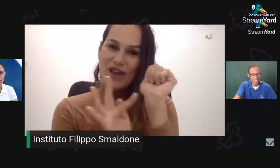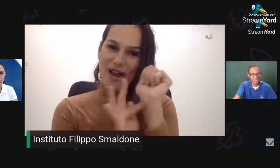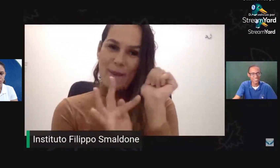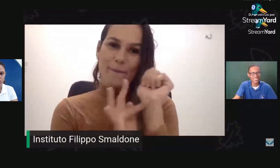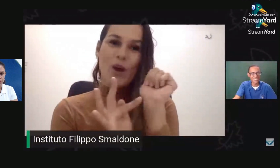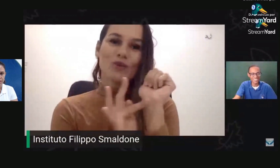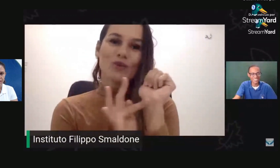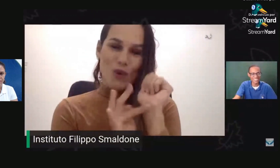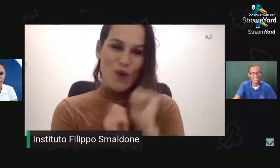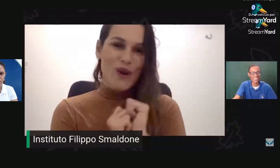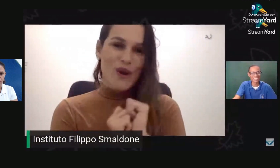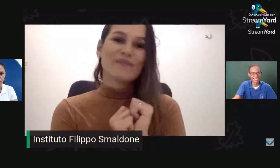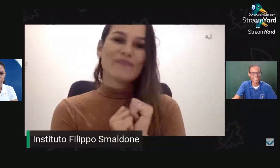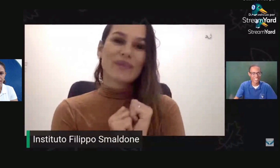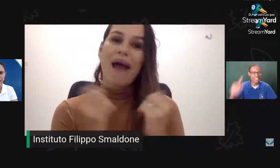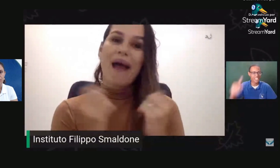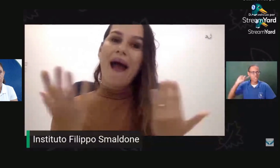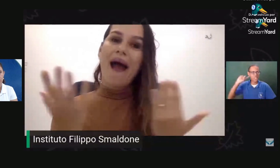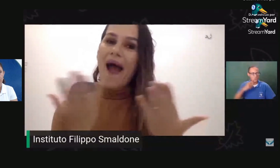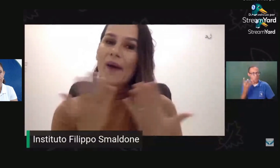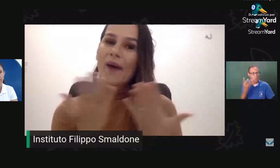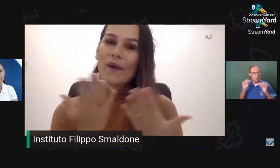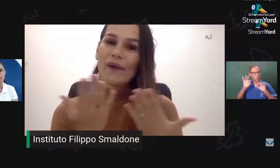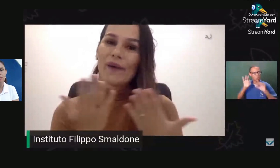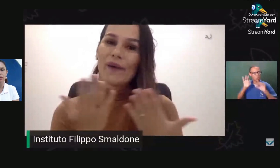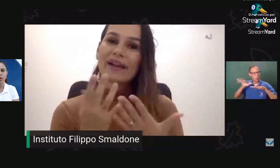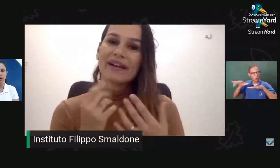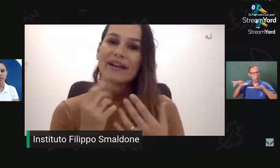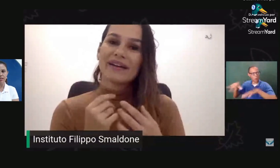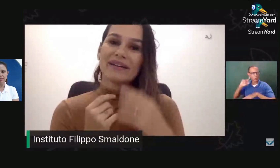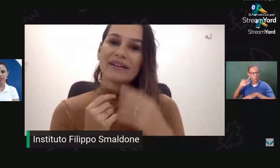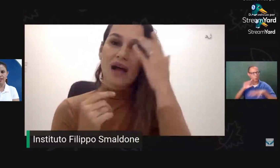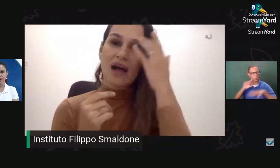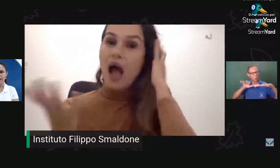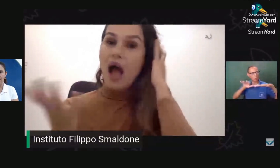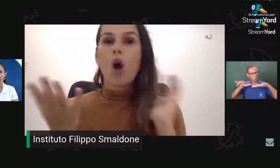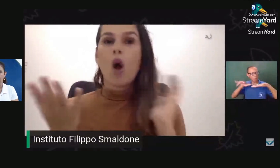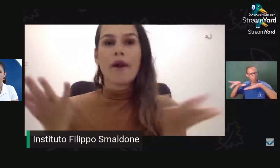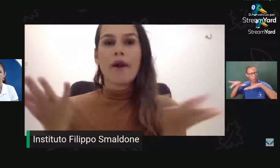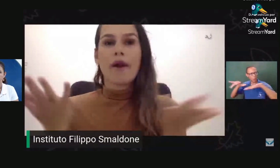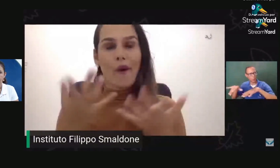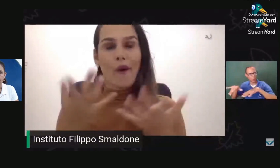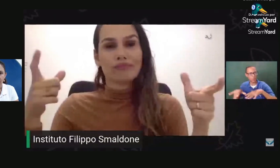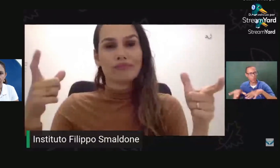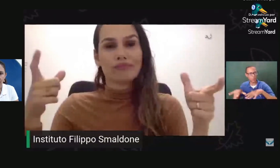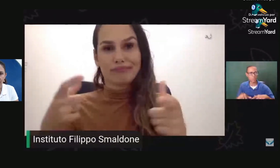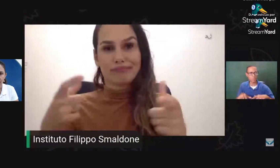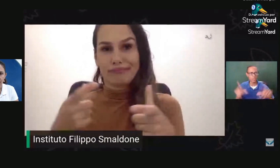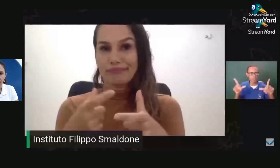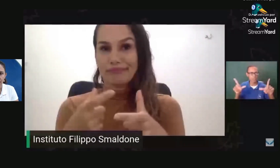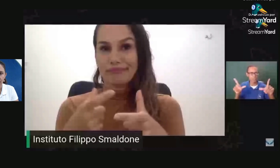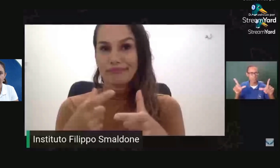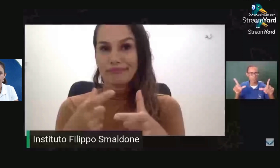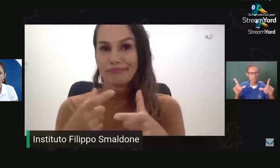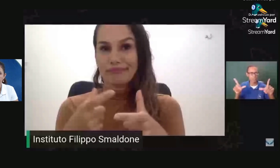Esse instituto, né, que você colocou o nome aqui, que é o Instituto Felipe Smaldoni, né?